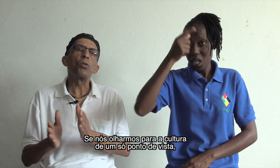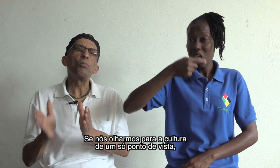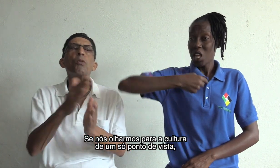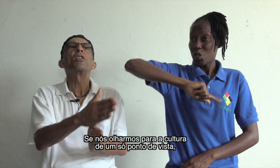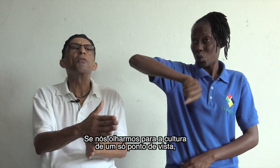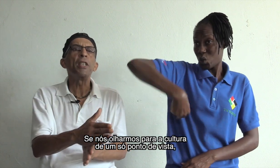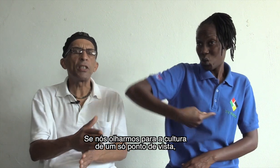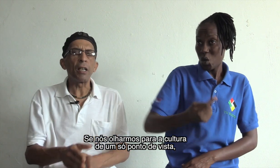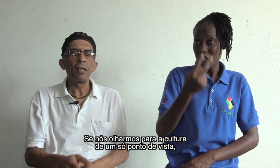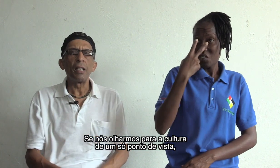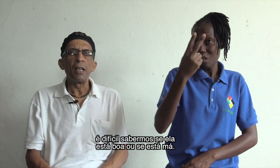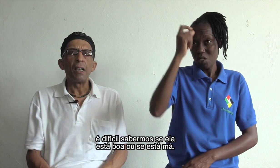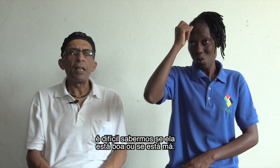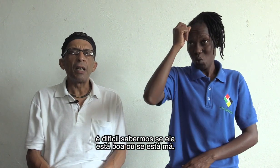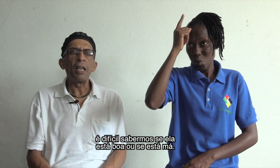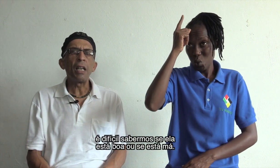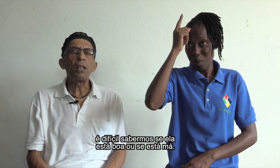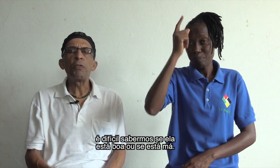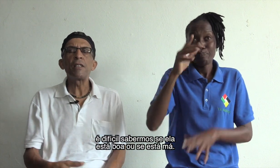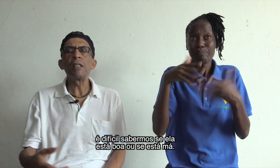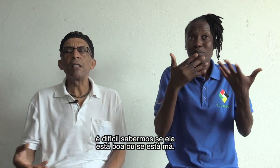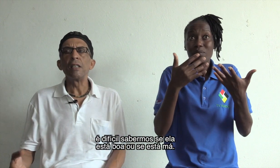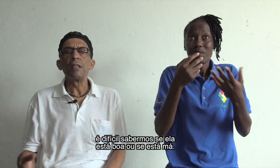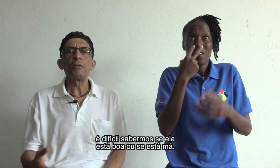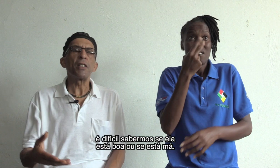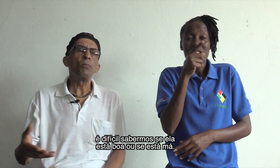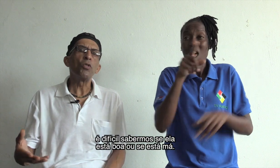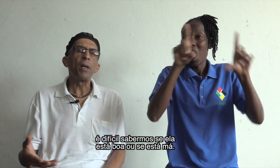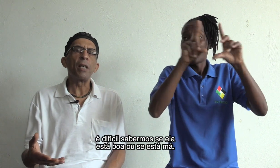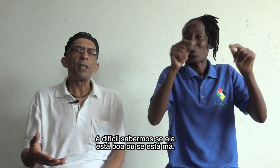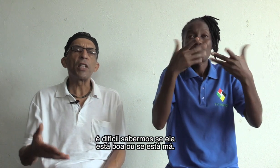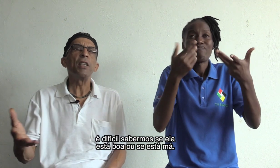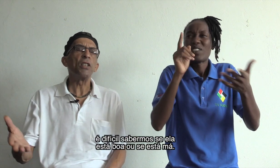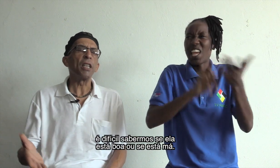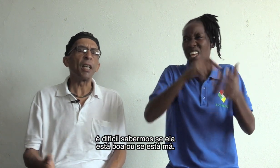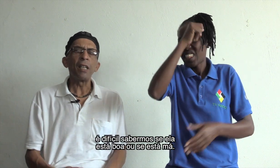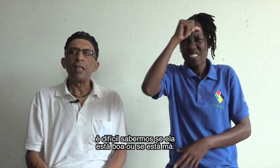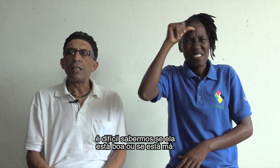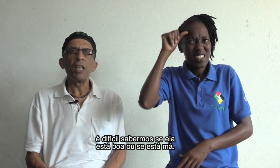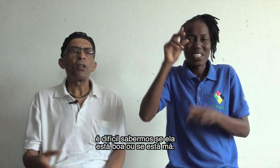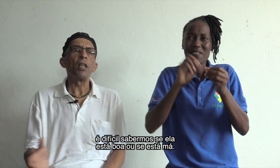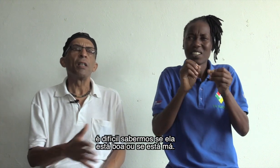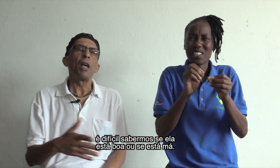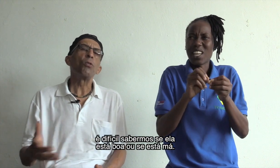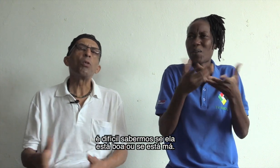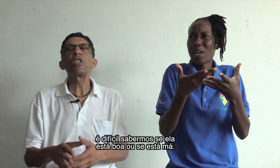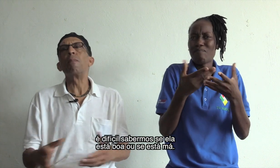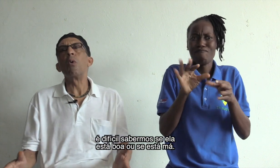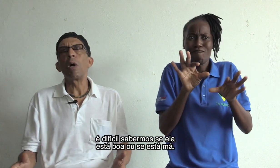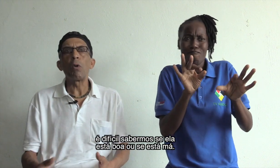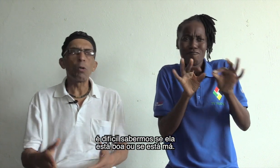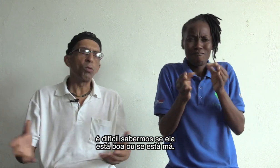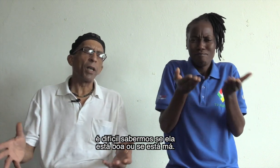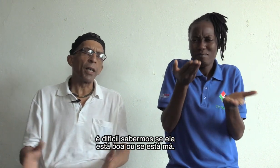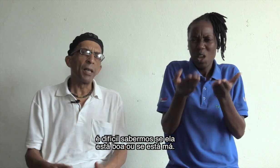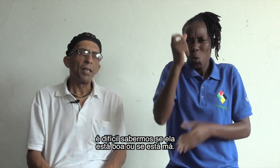cultura só de um ponto de vista, é difícil fazermos uma estatística, né? Dizer que, olha, a cultura está